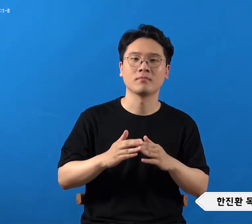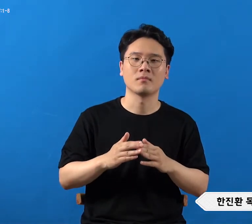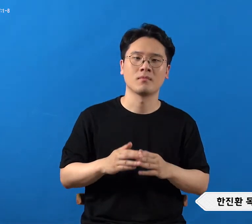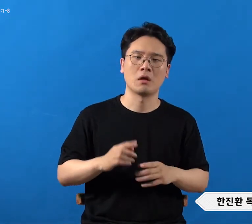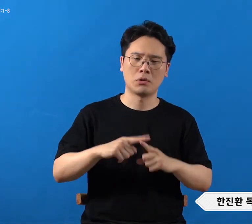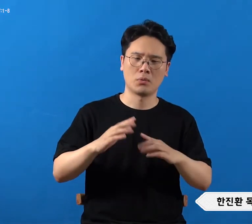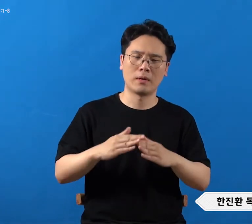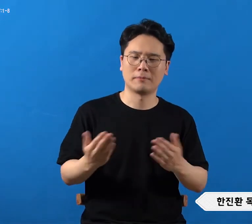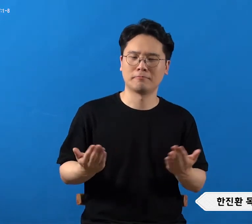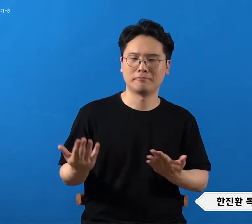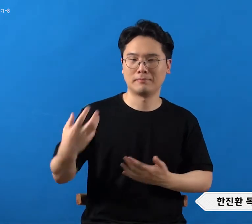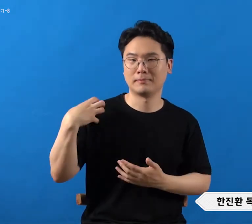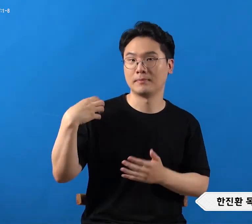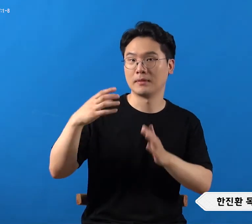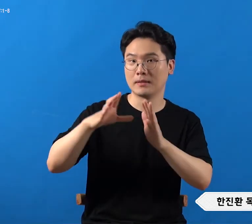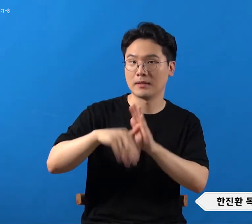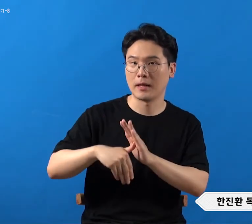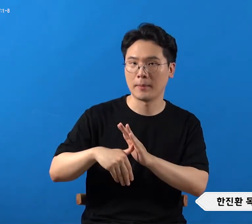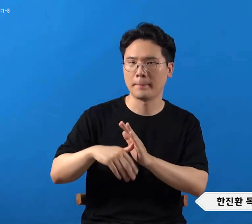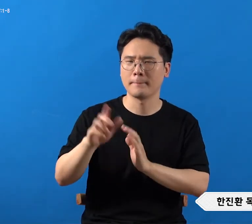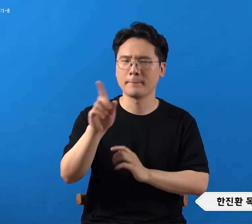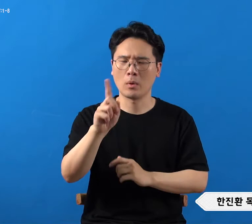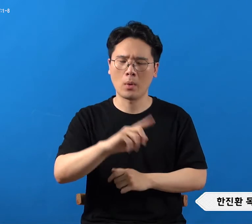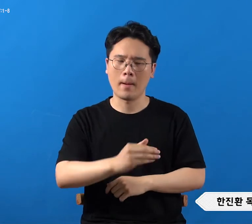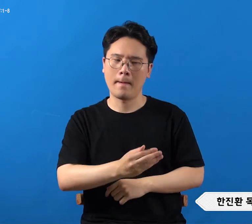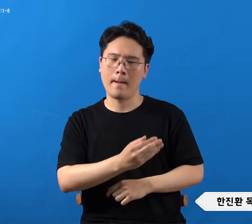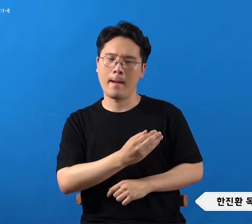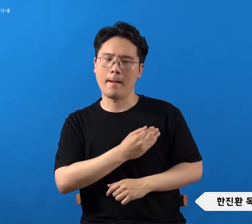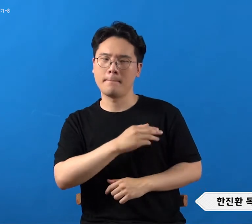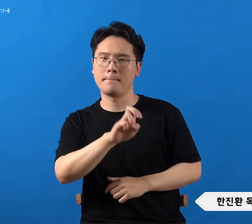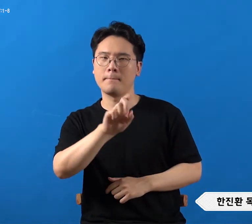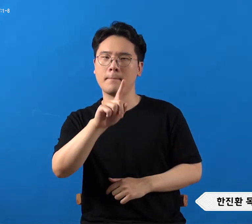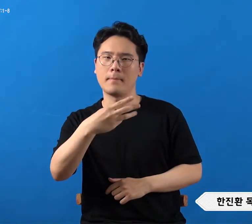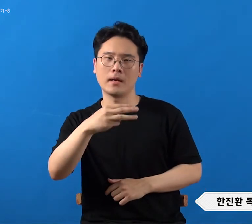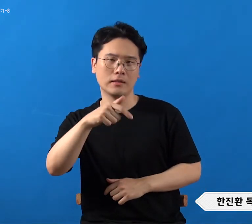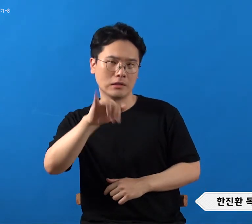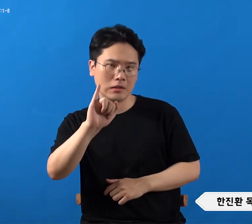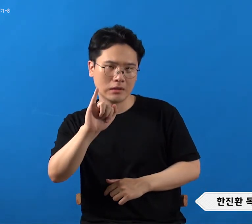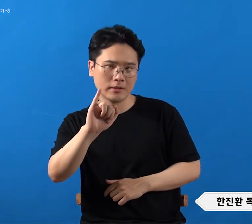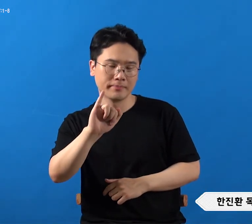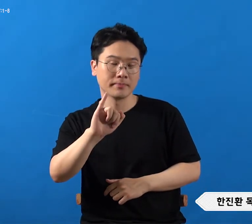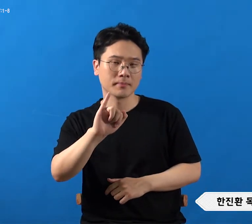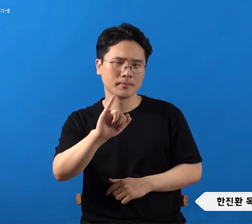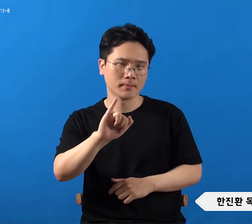목회하던 그 교회에서 한 번은 말기암 환자 한 분을 신방을 갔는데,